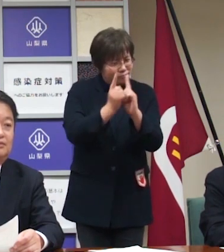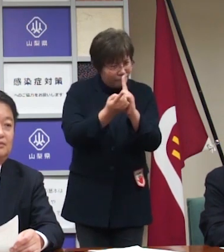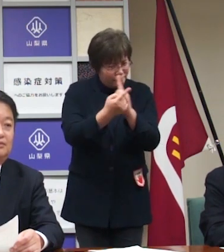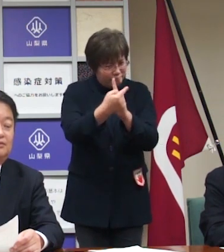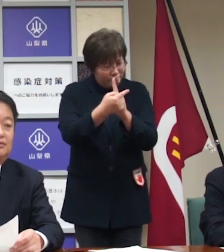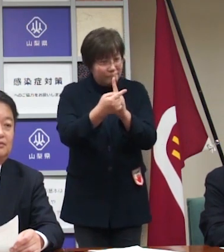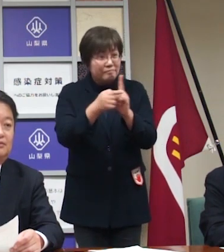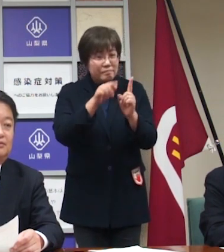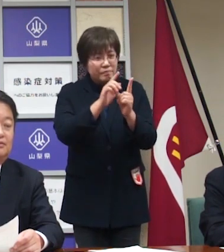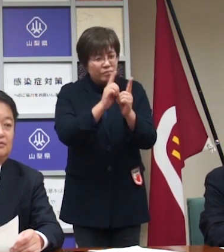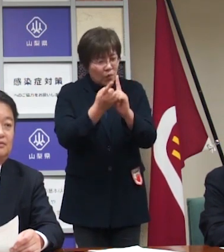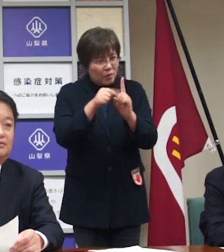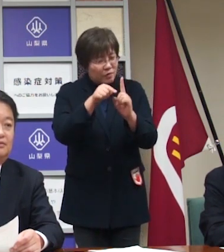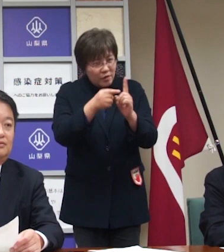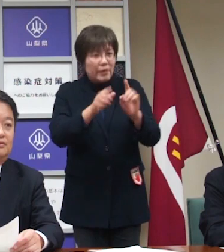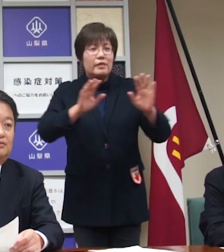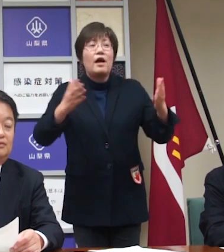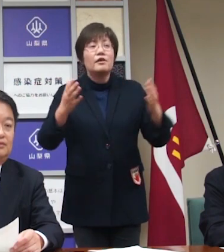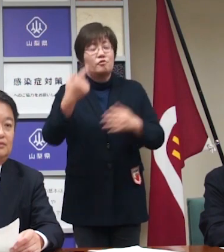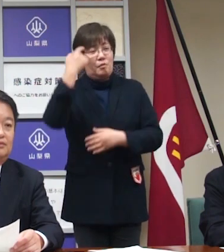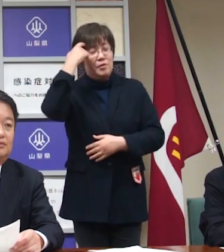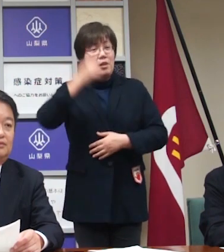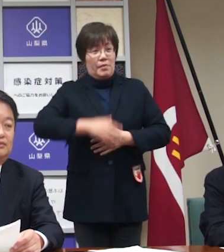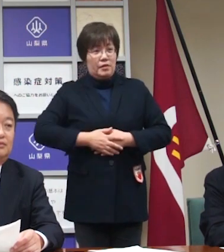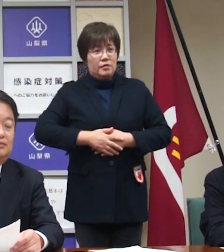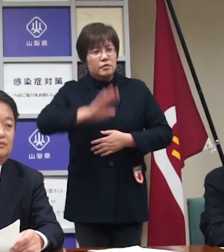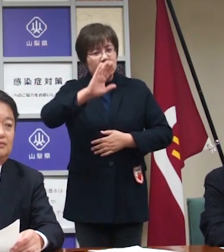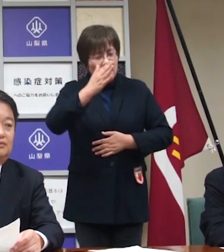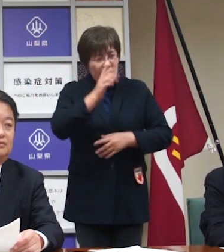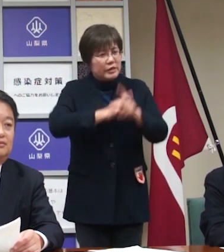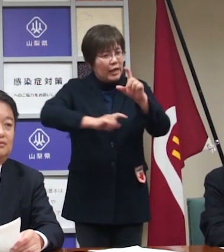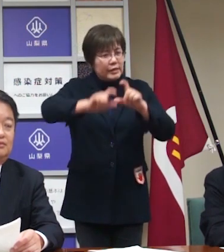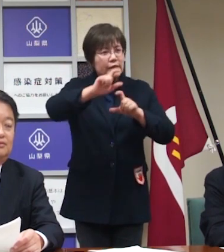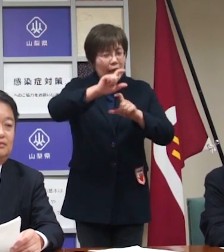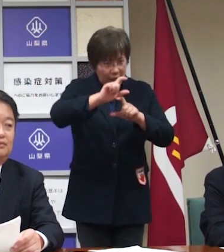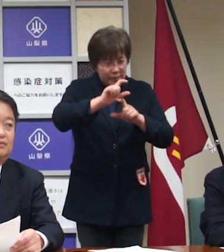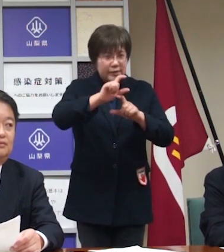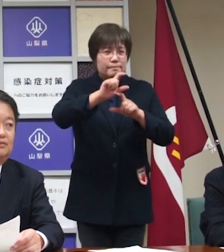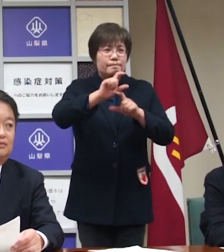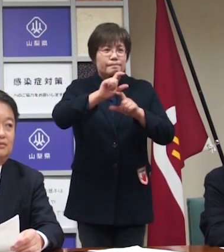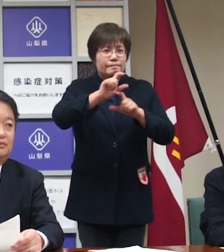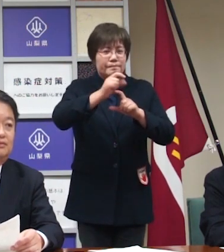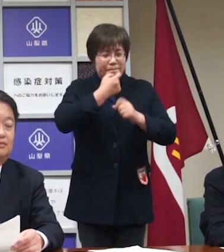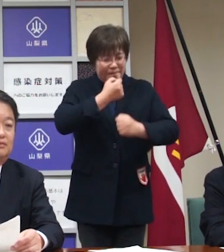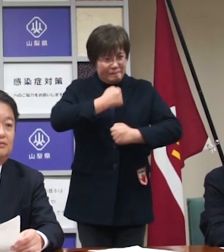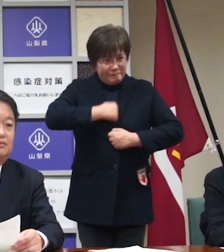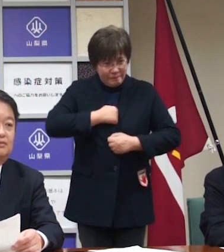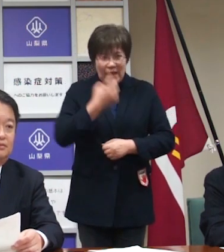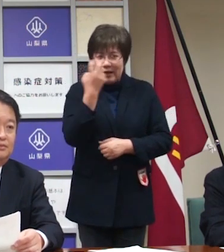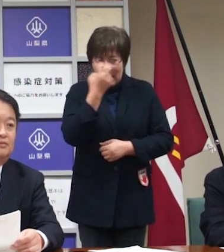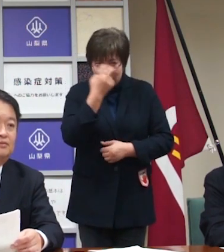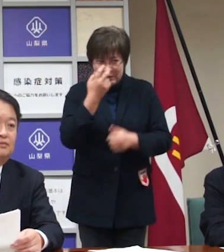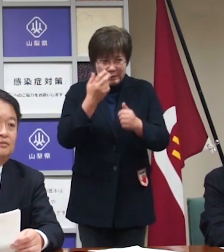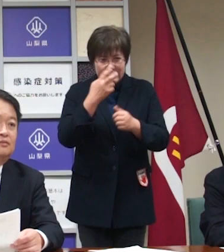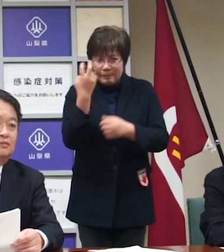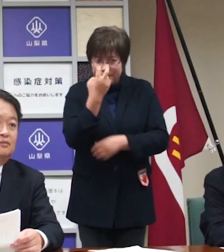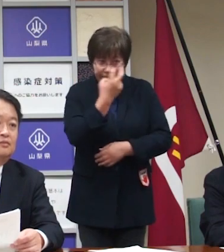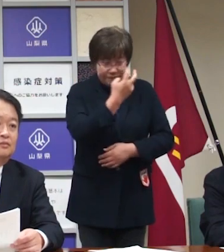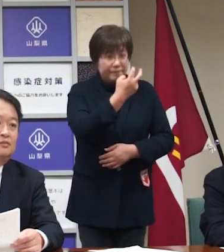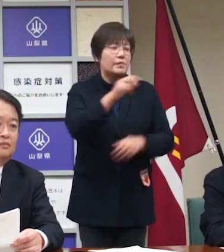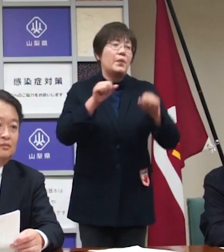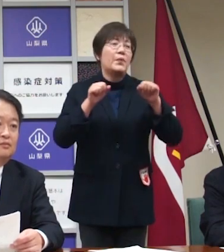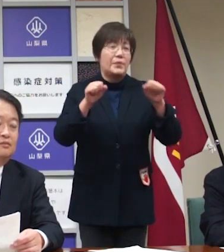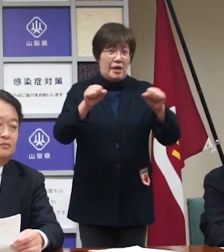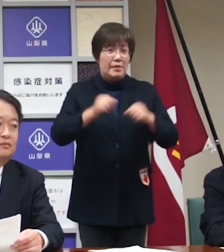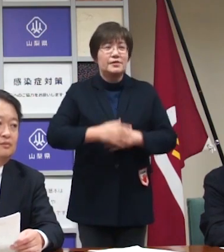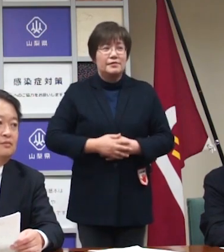思いますが、まあ、さらにそこは確かめるために、確認作業を行うことにし